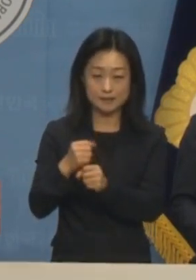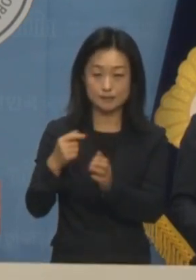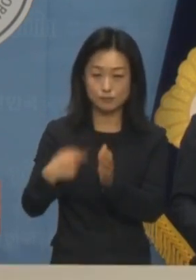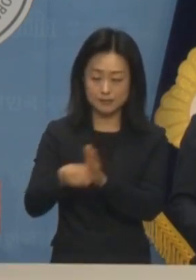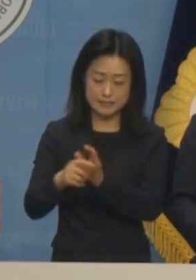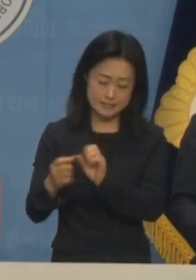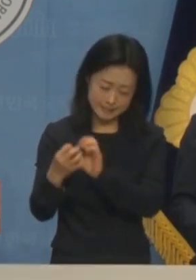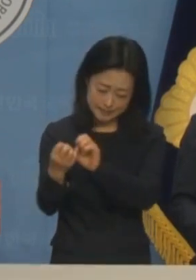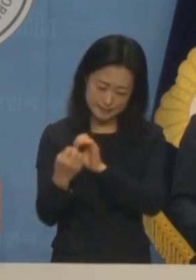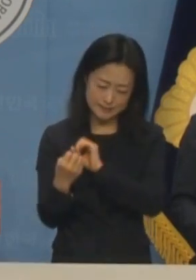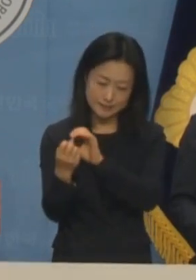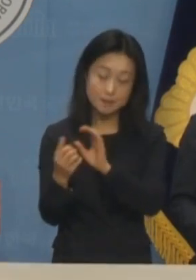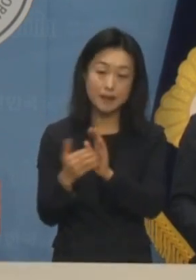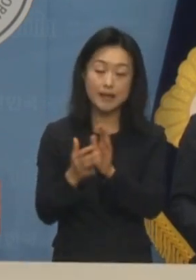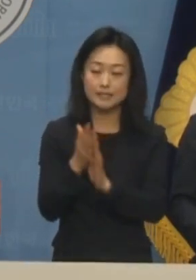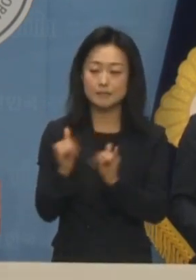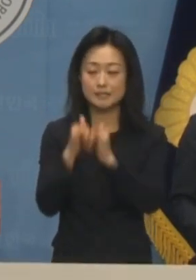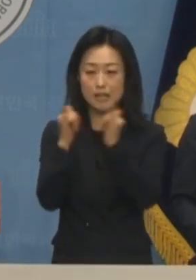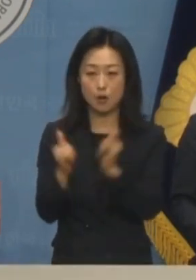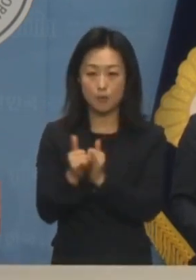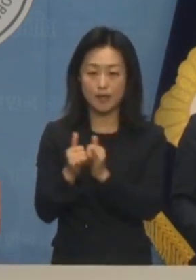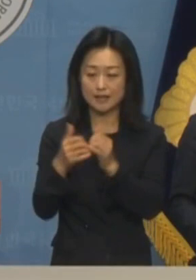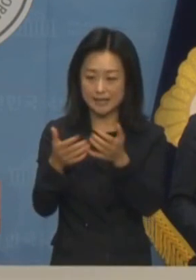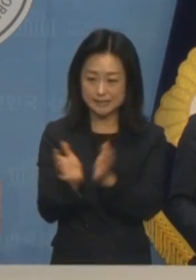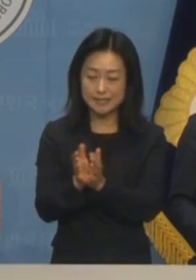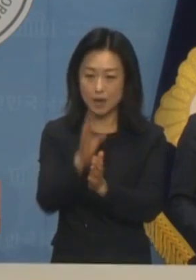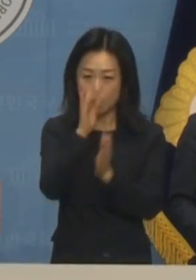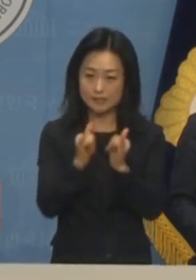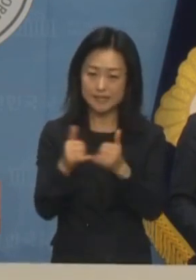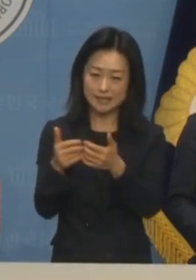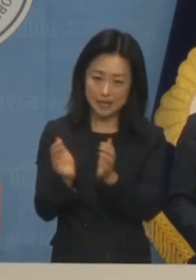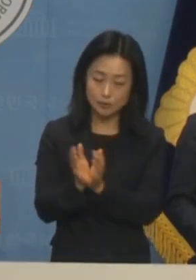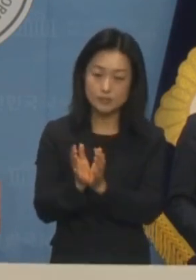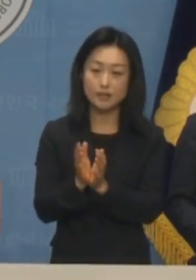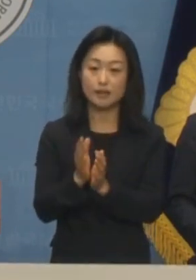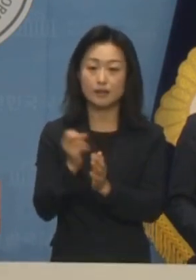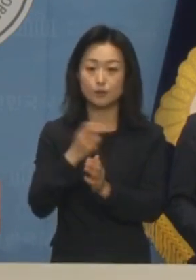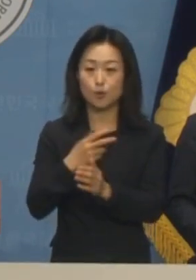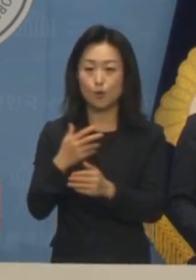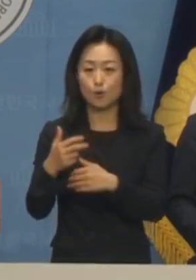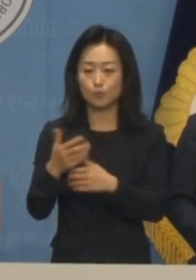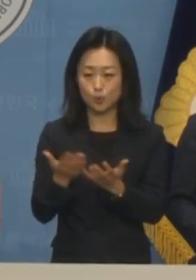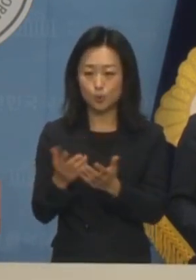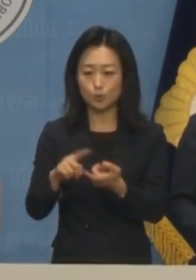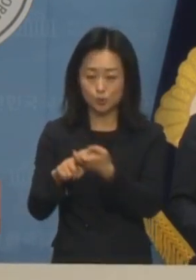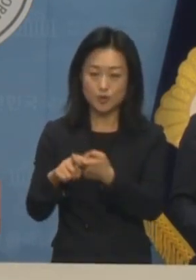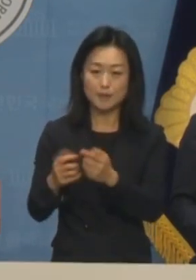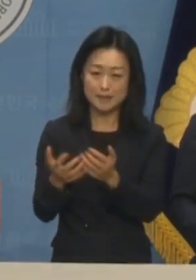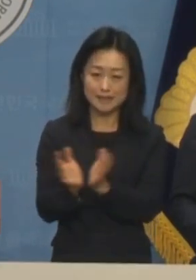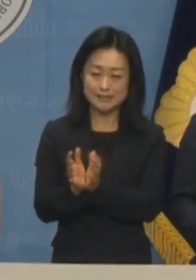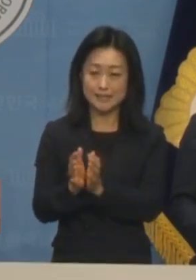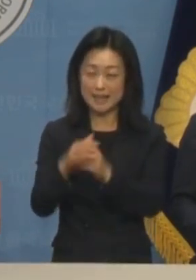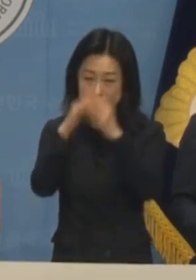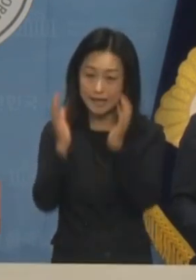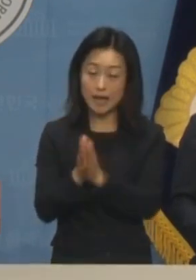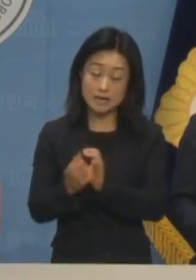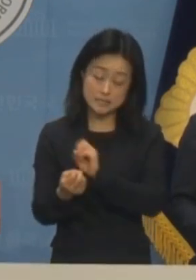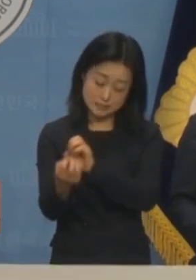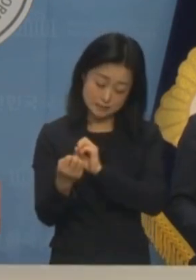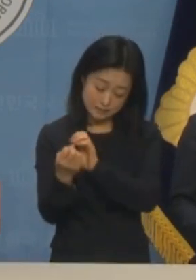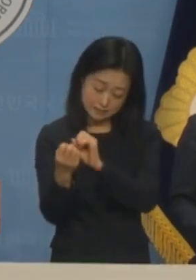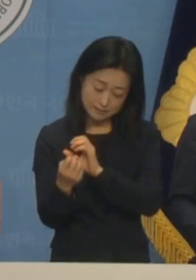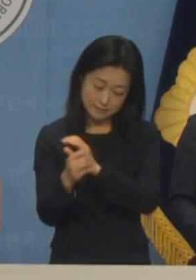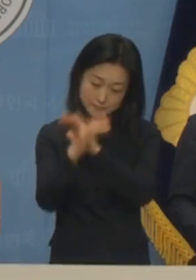가졌고 시민사회단체, 환자단체, 보건의료 관련 노동단체들과 함께